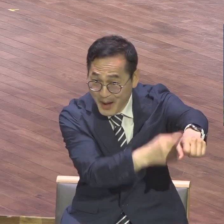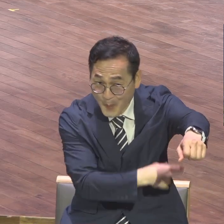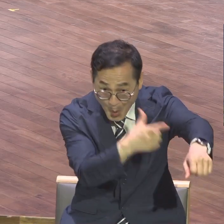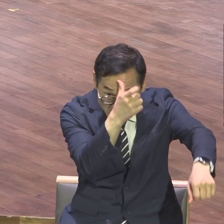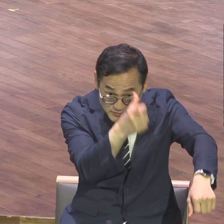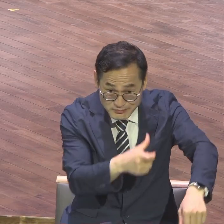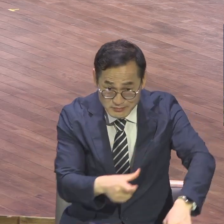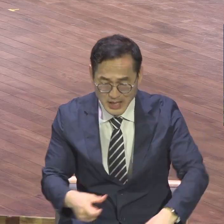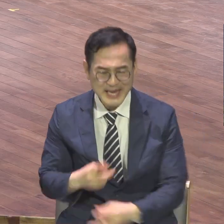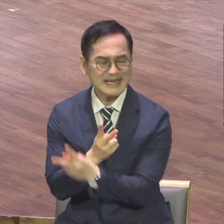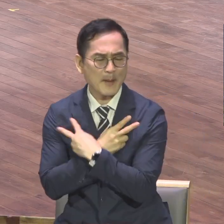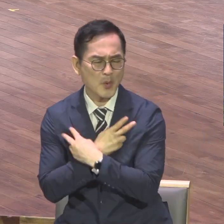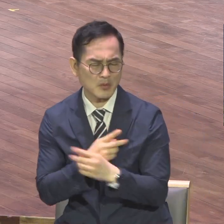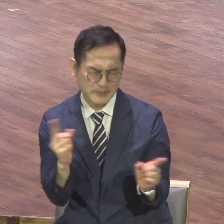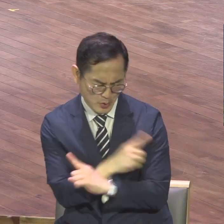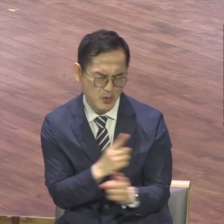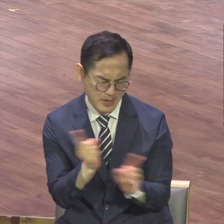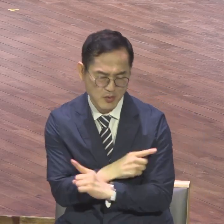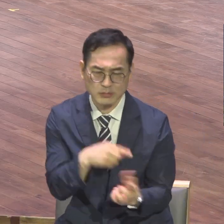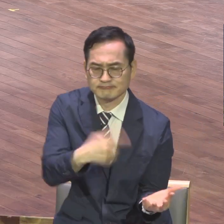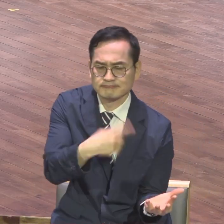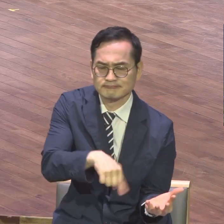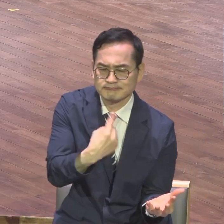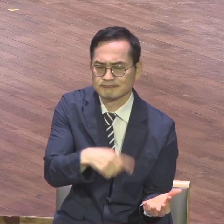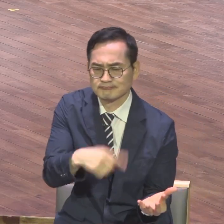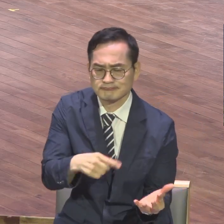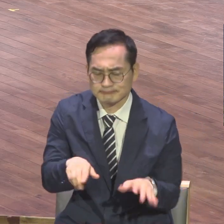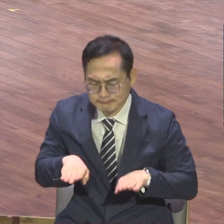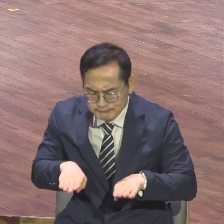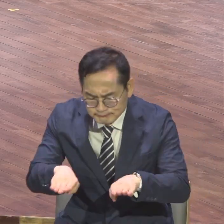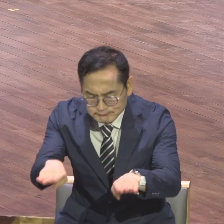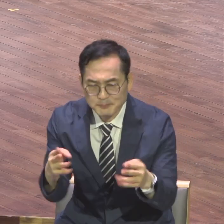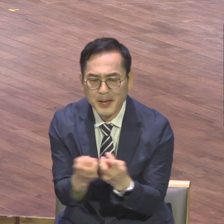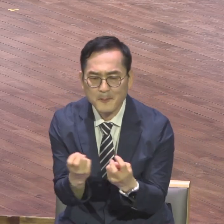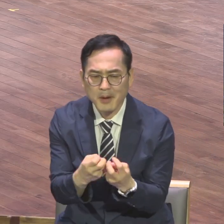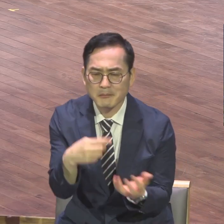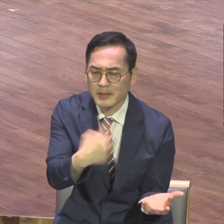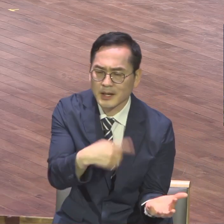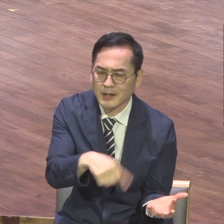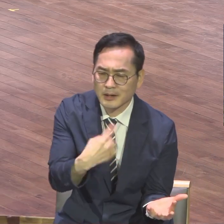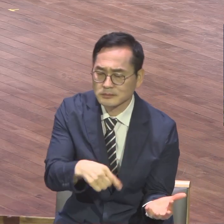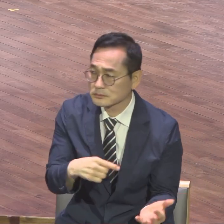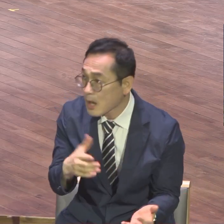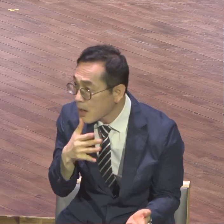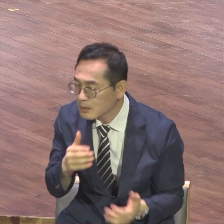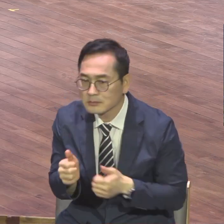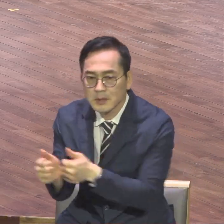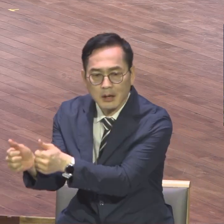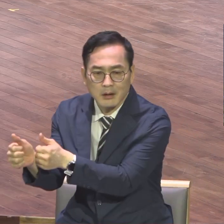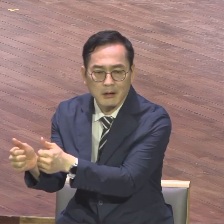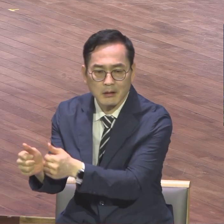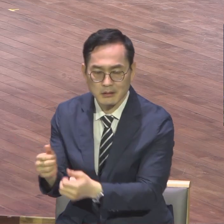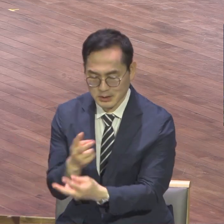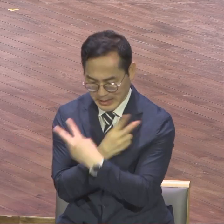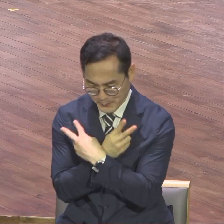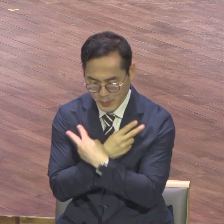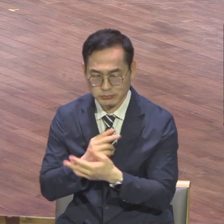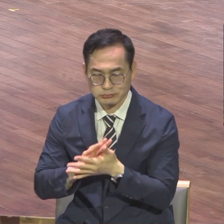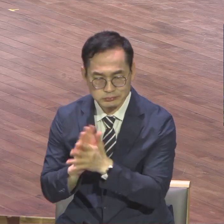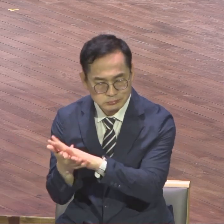그 교회에서는 말이죠. 교육, 스포츠, 모든 다양한 문화 공급의 통로였어요.